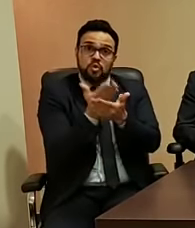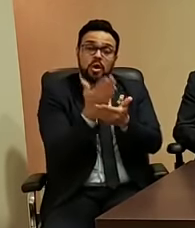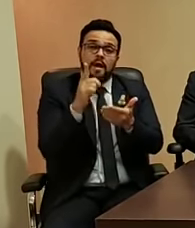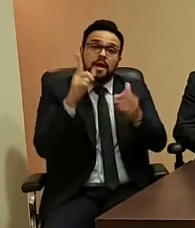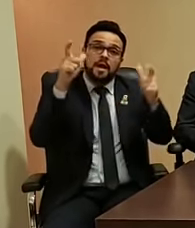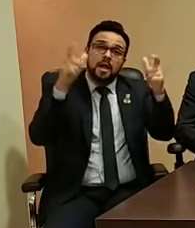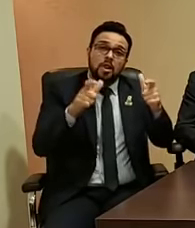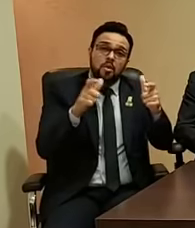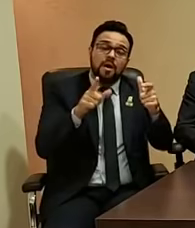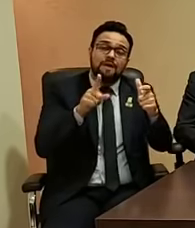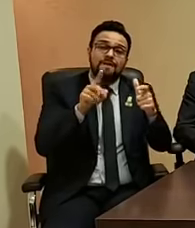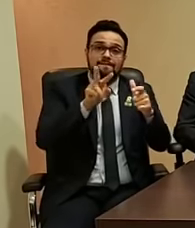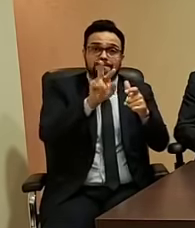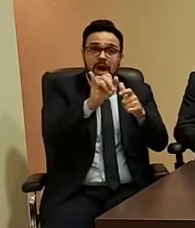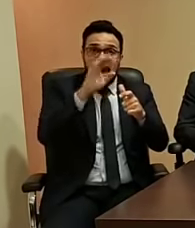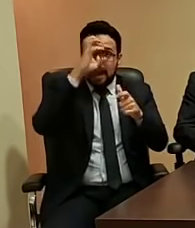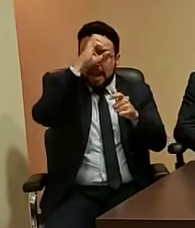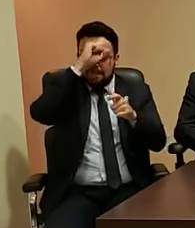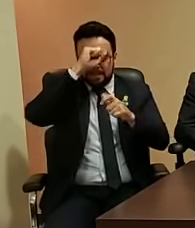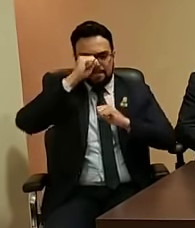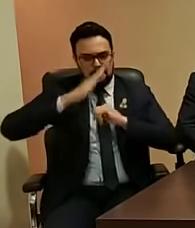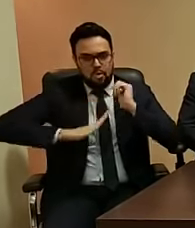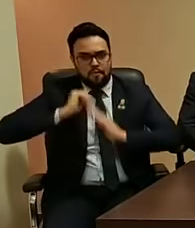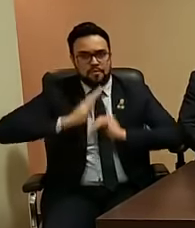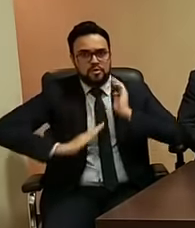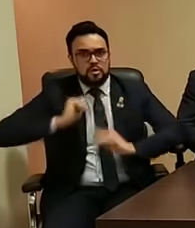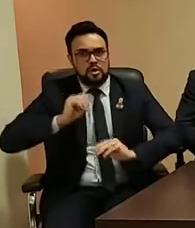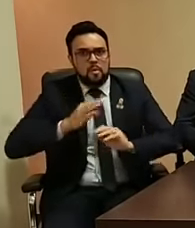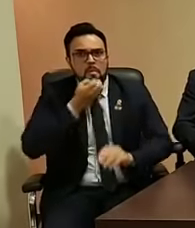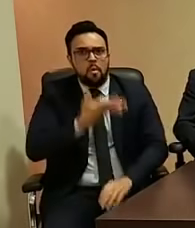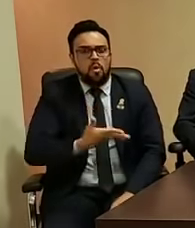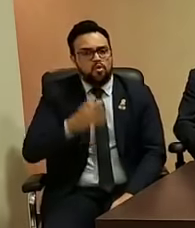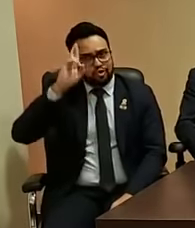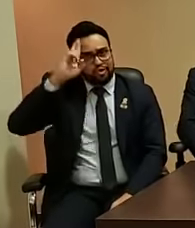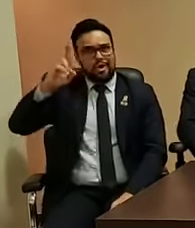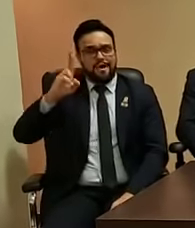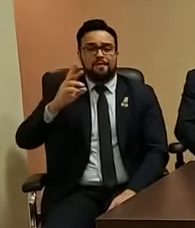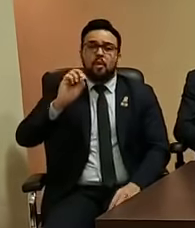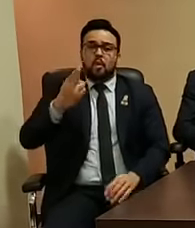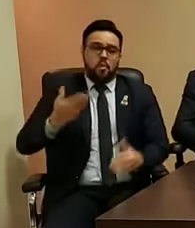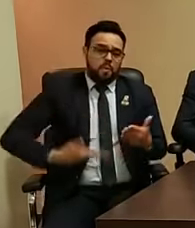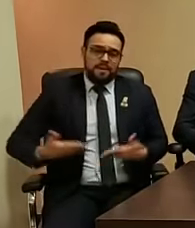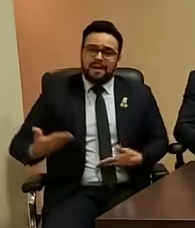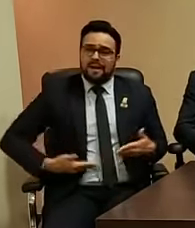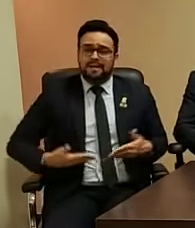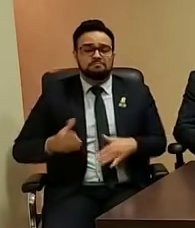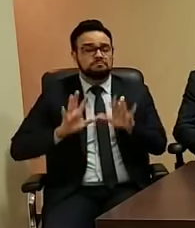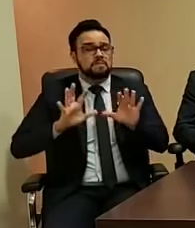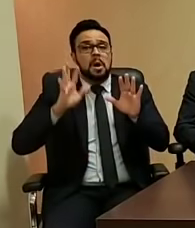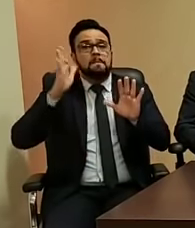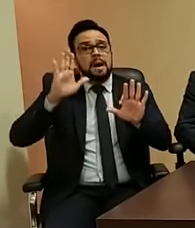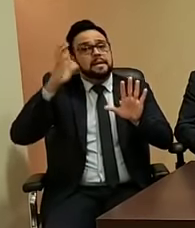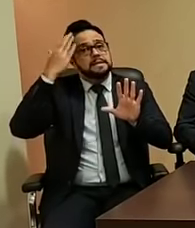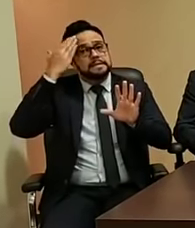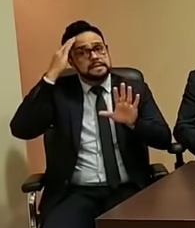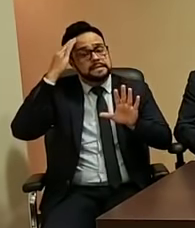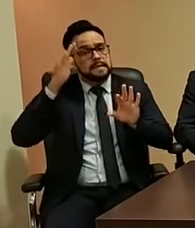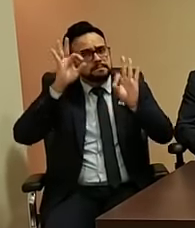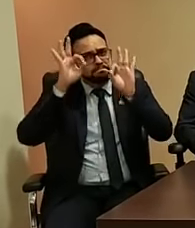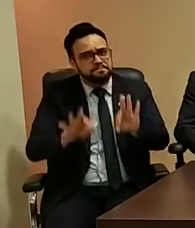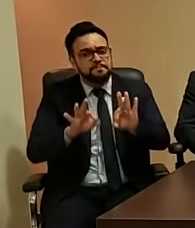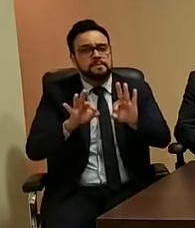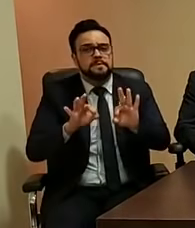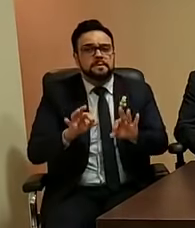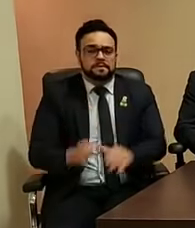o elemento vai aprender uma profissão. Vai sair dali um bom profissional, um bom patrão, um bom empregado, sei lá o que for. Mas que entenda realmente